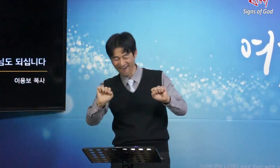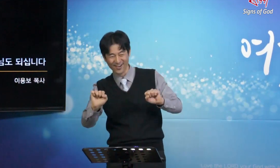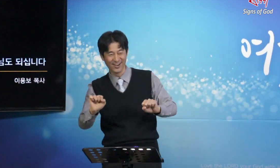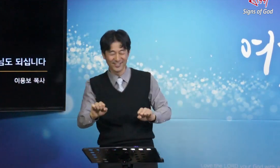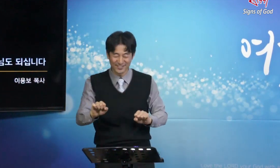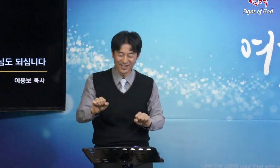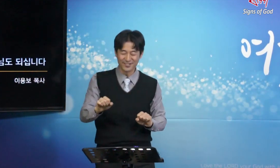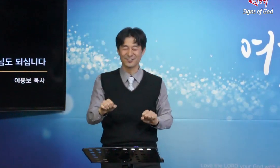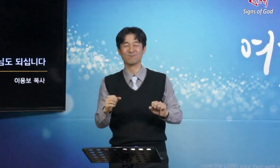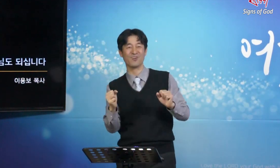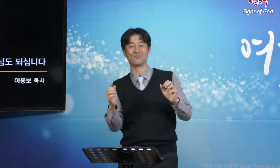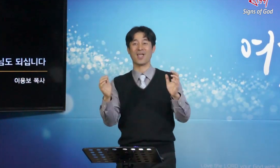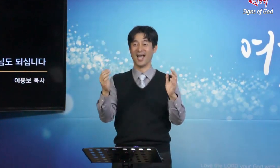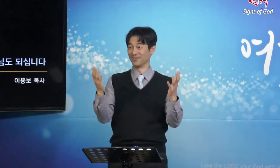대해서 이야기하고